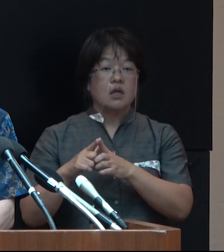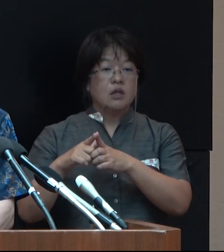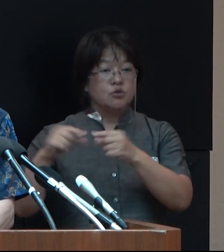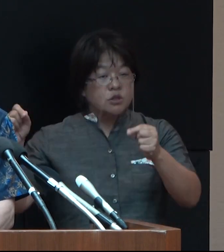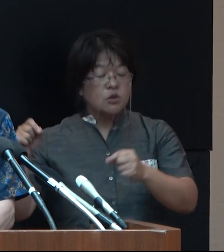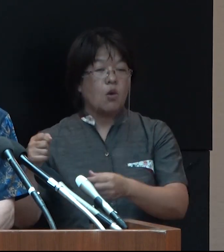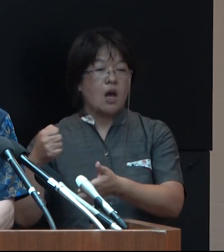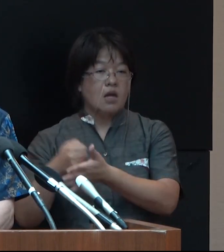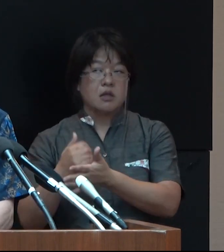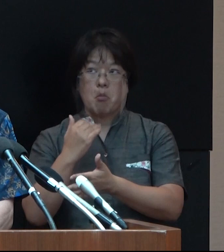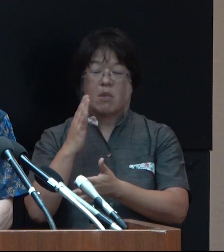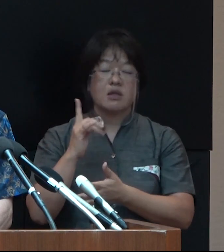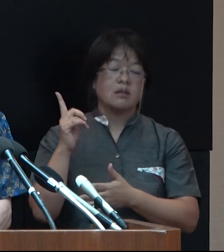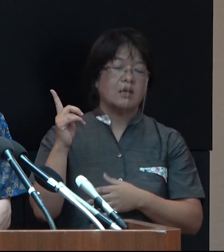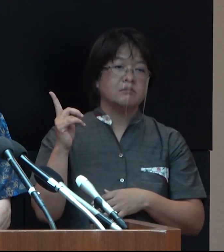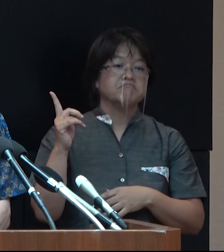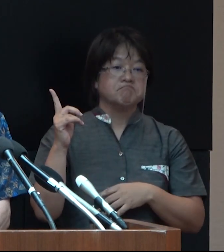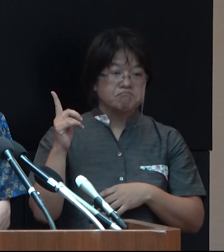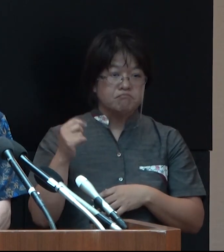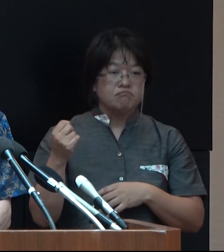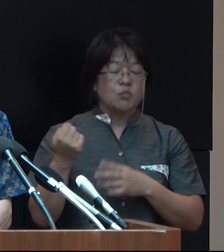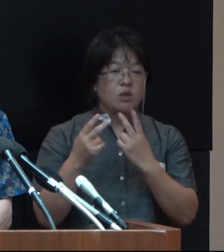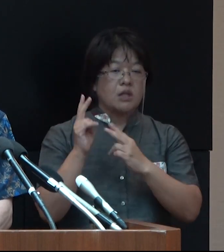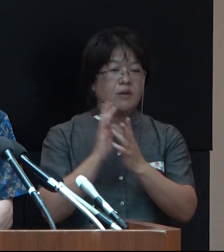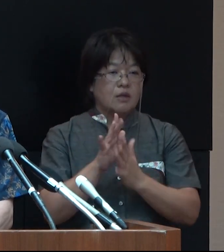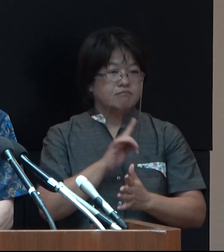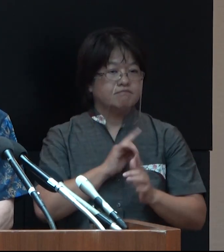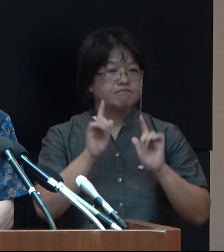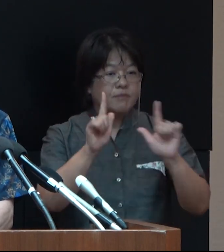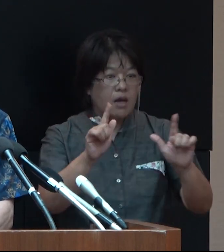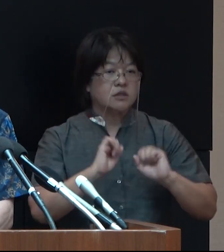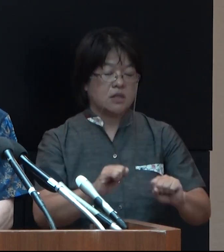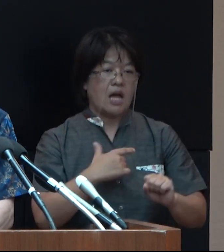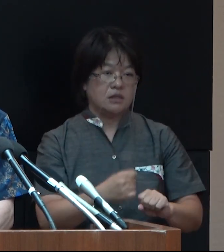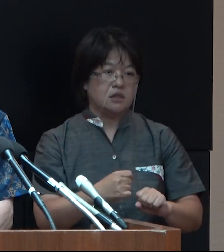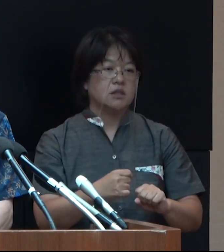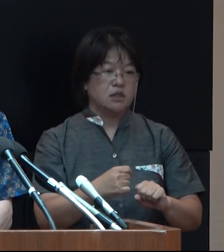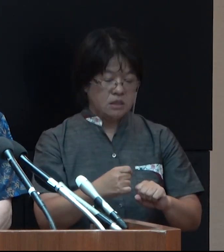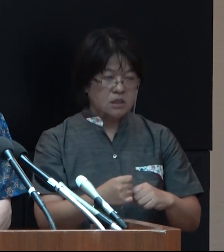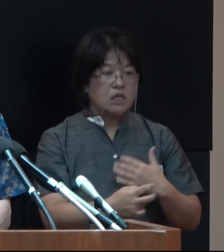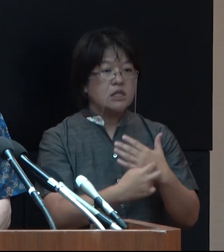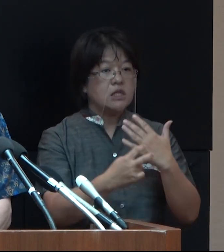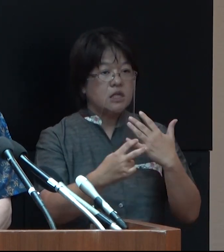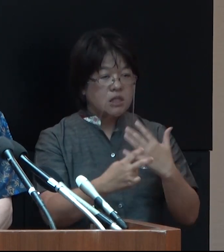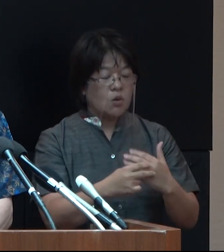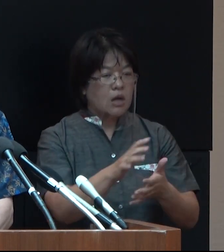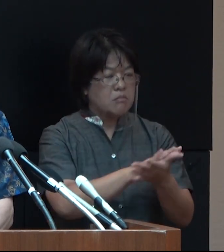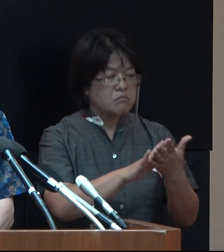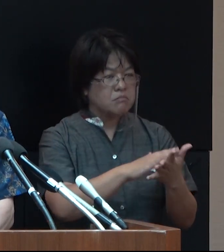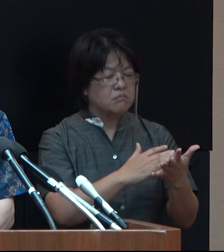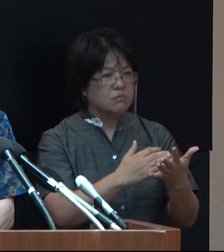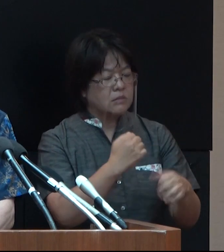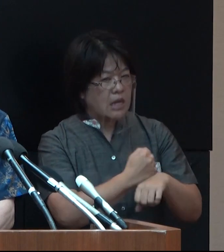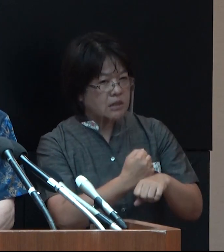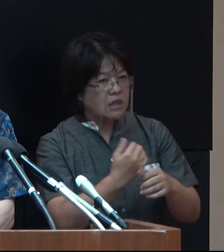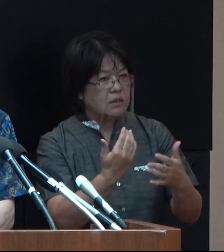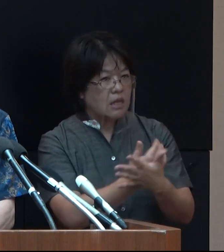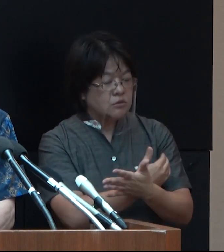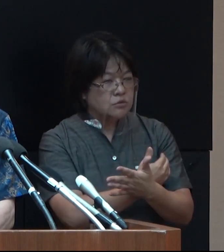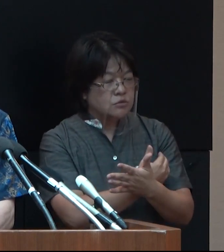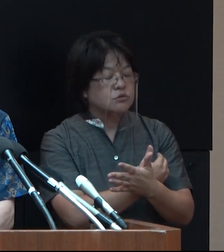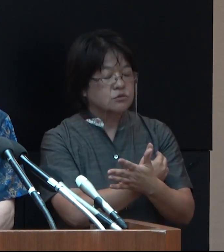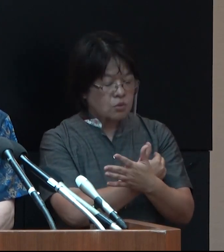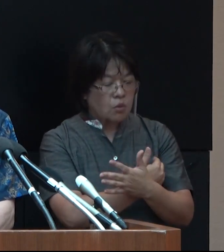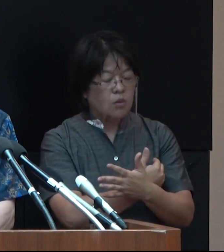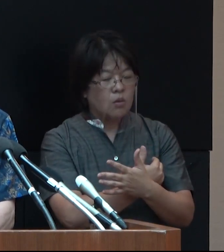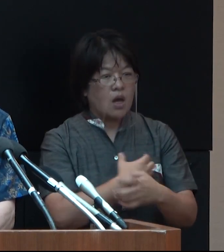沖縄県独自の緊急事態宣言を発出して、医療の崩壊や県民の健康あるいは生命をしっかりと守